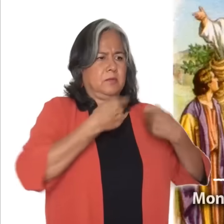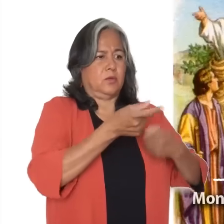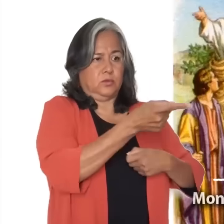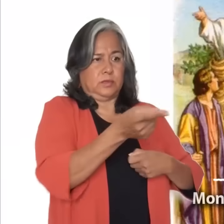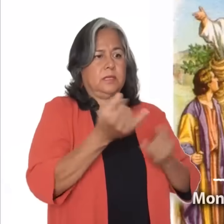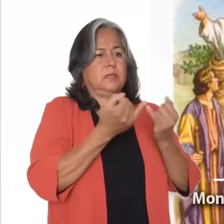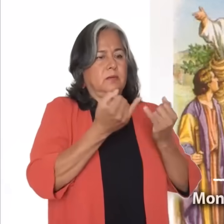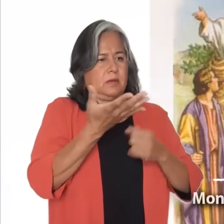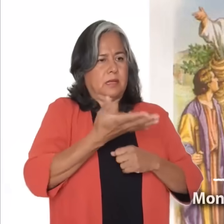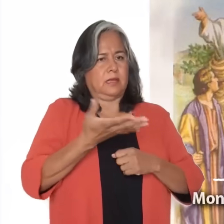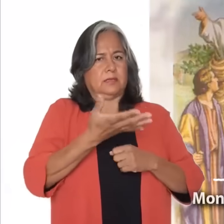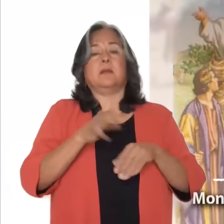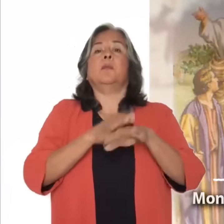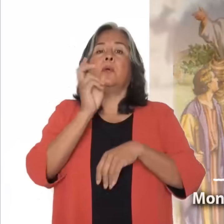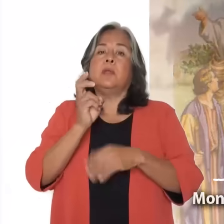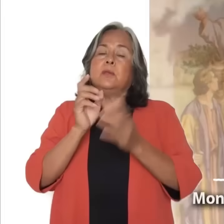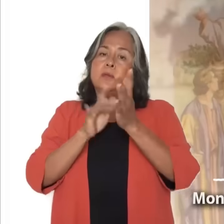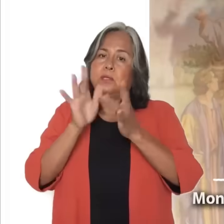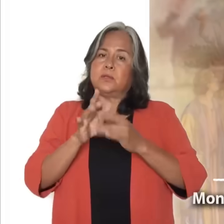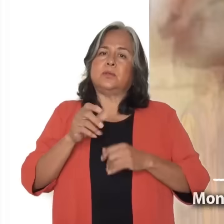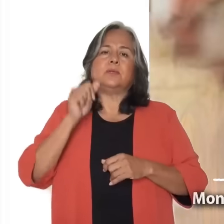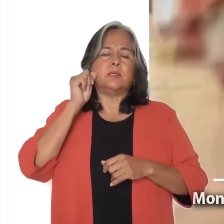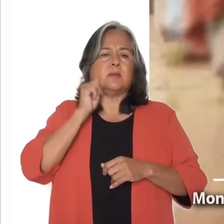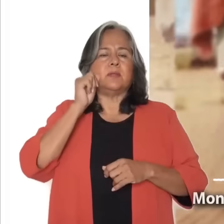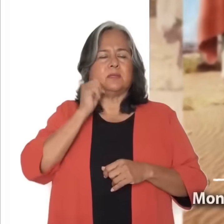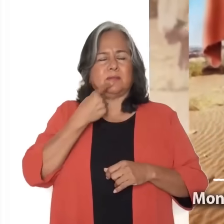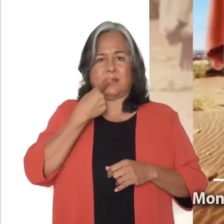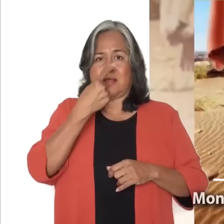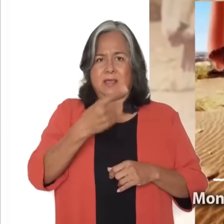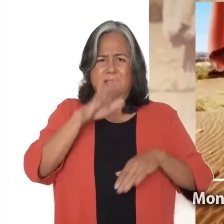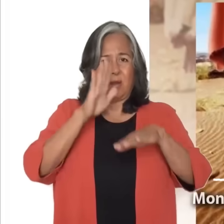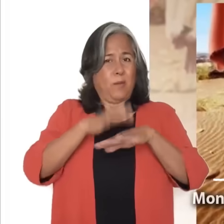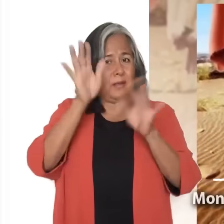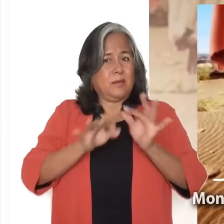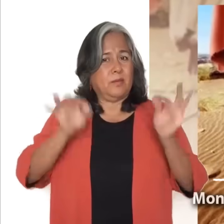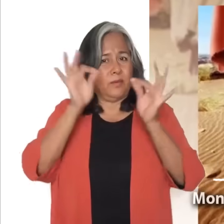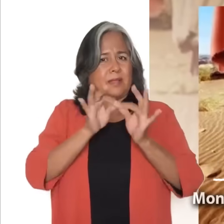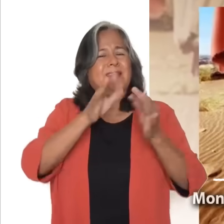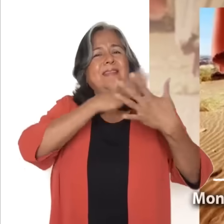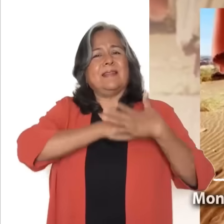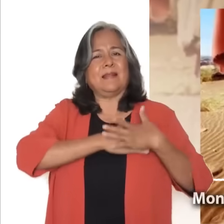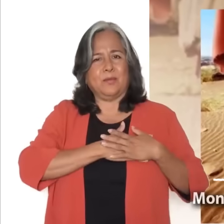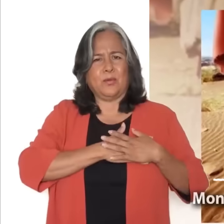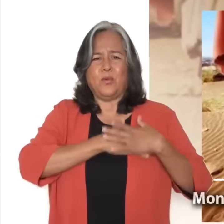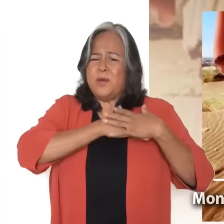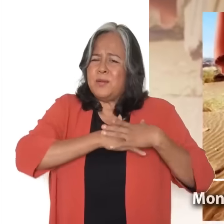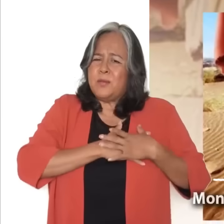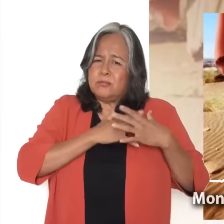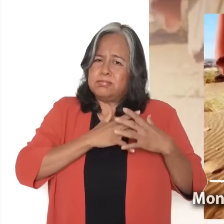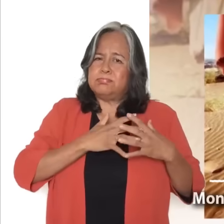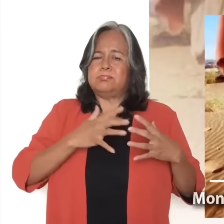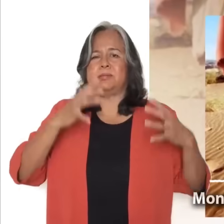eso Jesús insiste tanto en lo que es más importante. Para hablar de un amor así de grande,